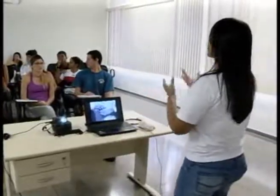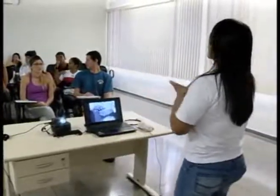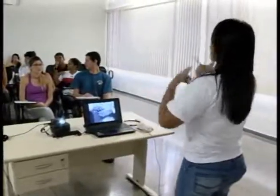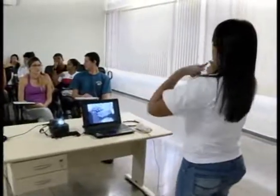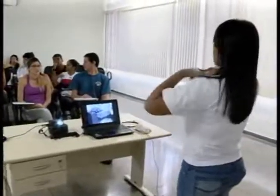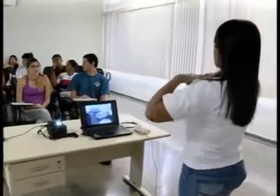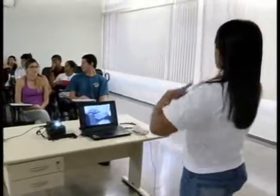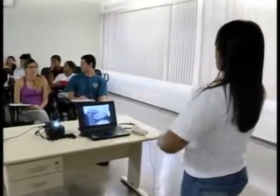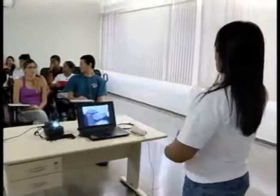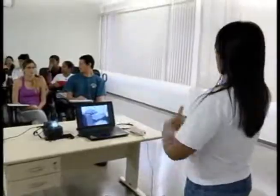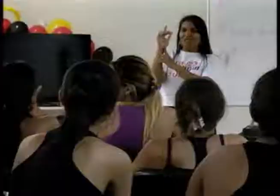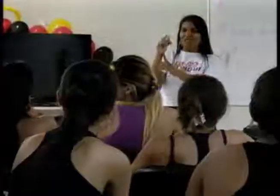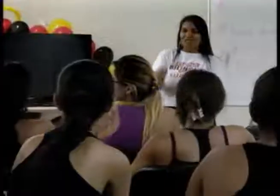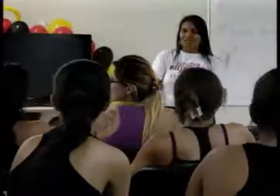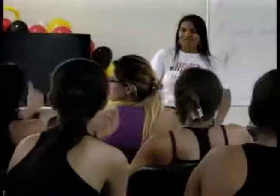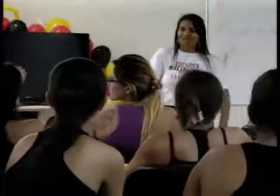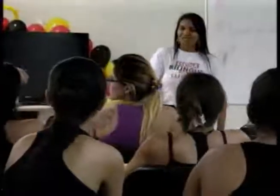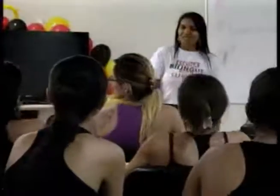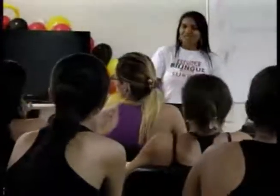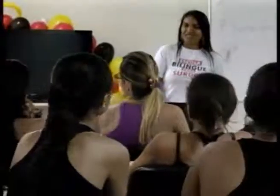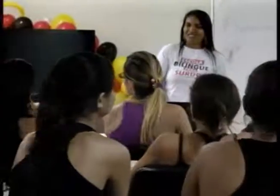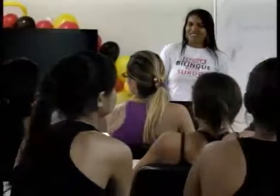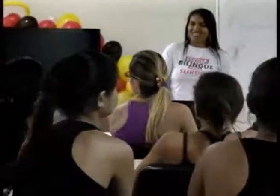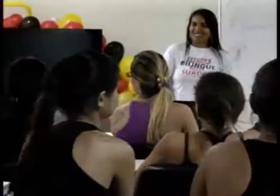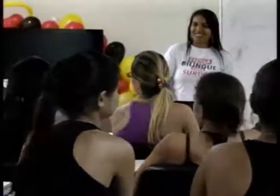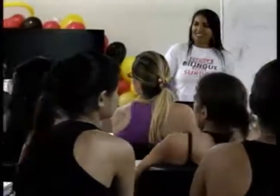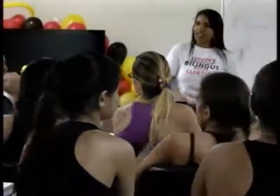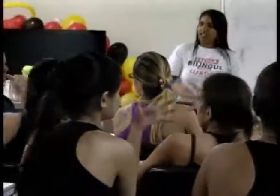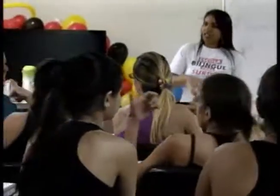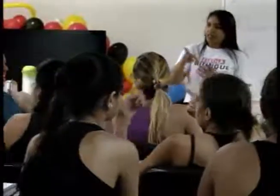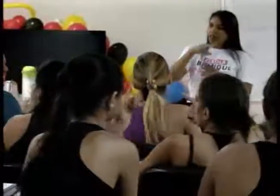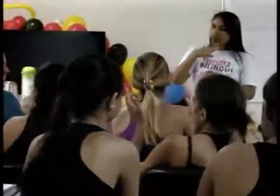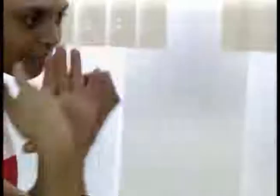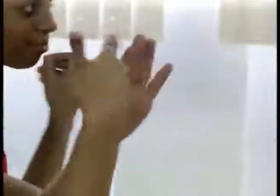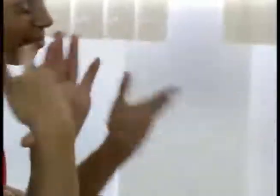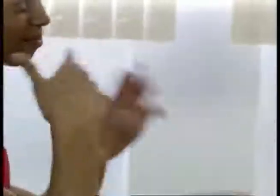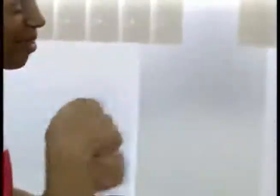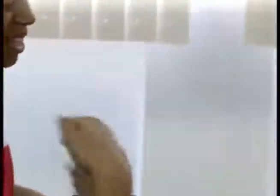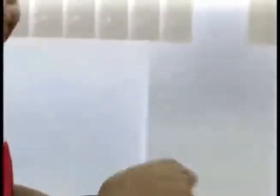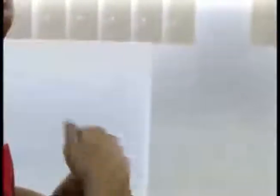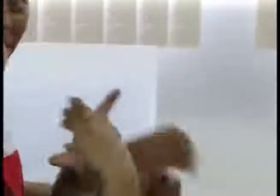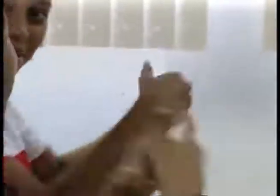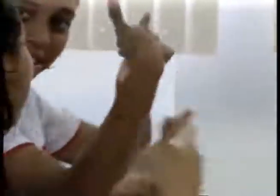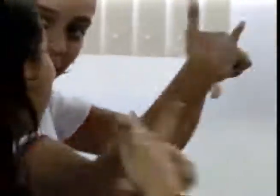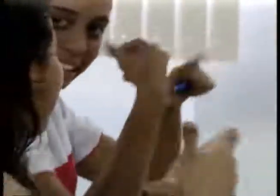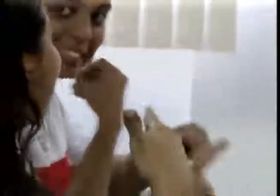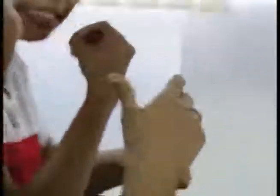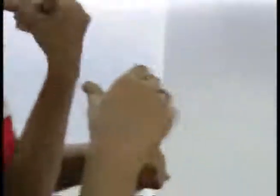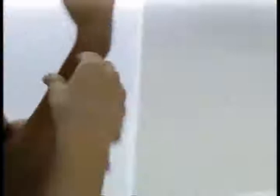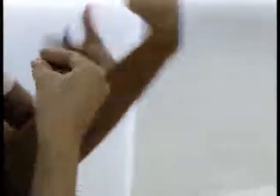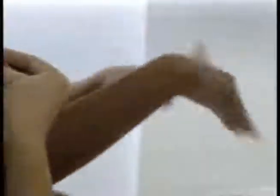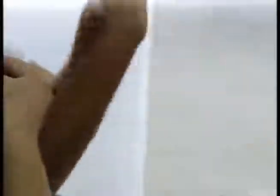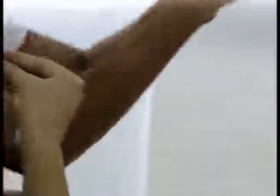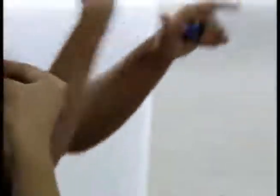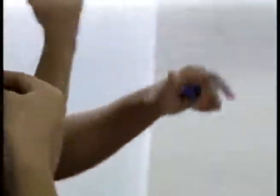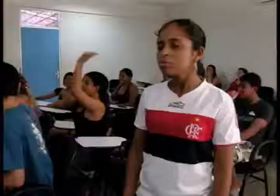complicada que o normal. Há mais de 10 anos, a língua brasileira de sinais é reconhecida como uma língua oficialmente brasileira.